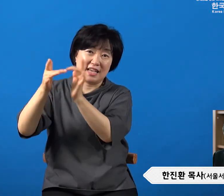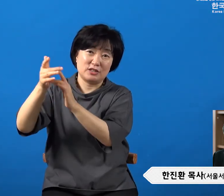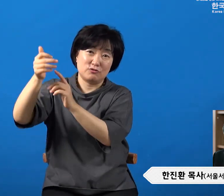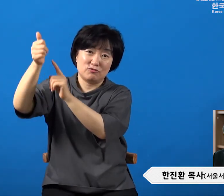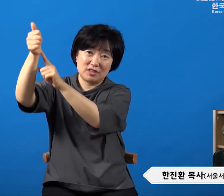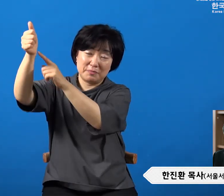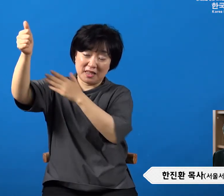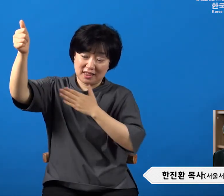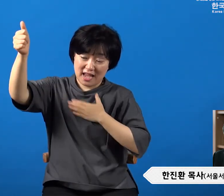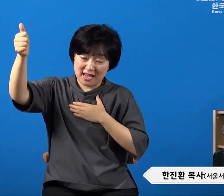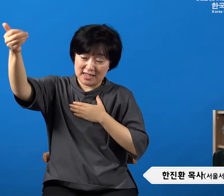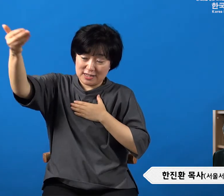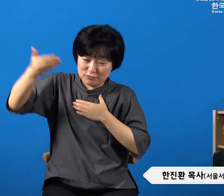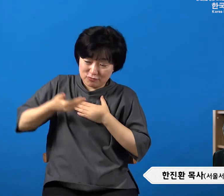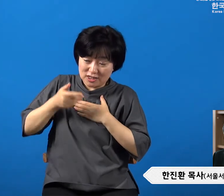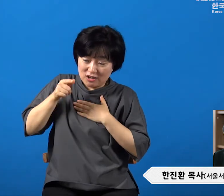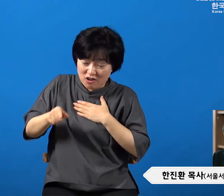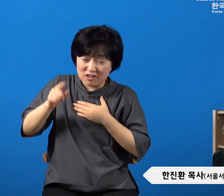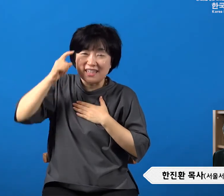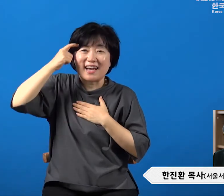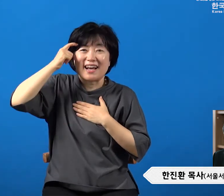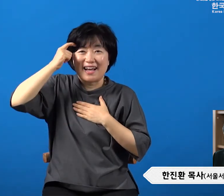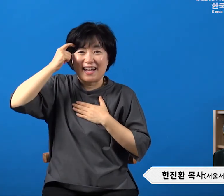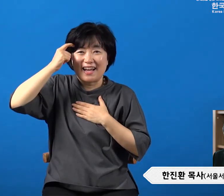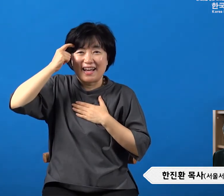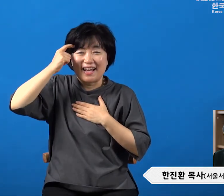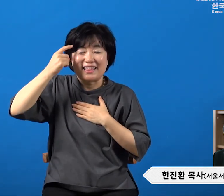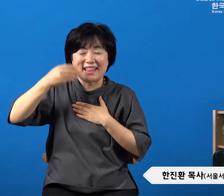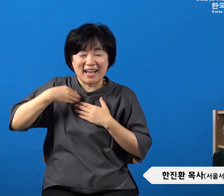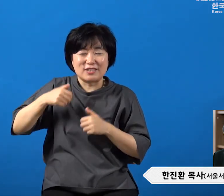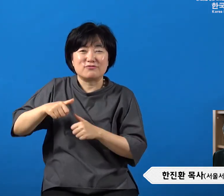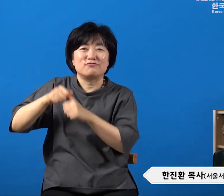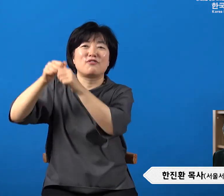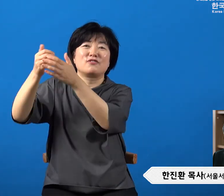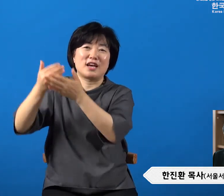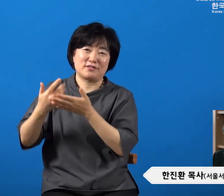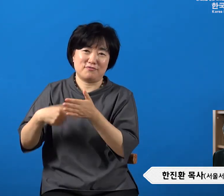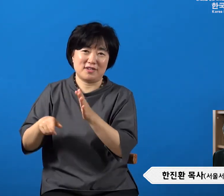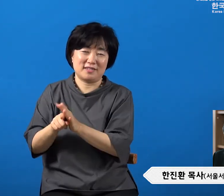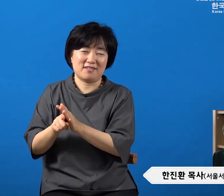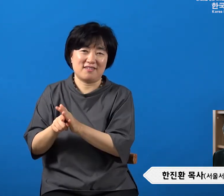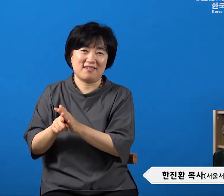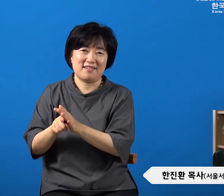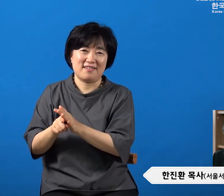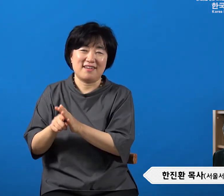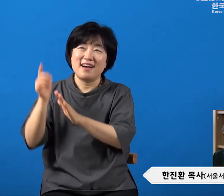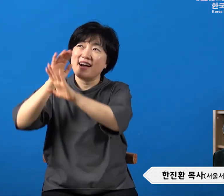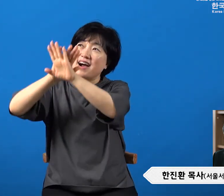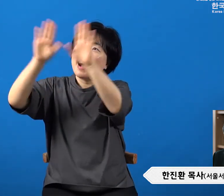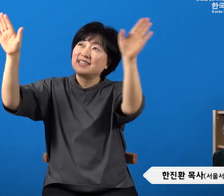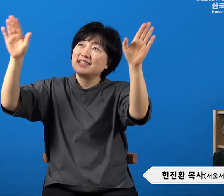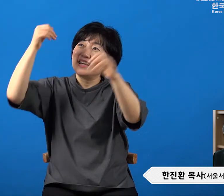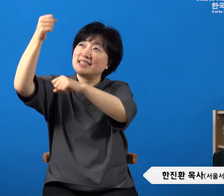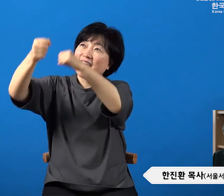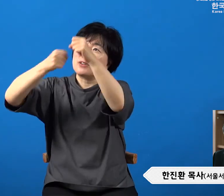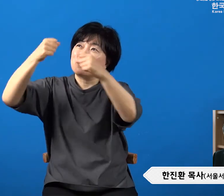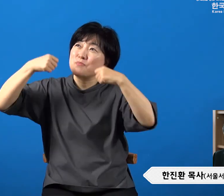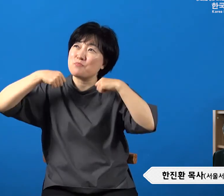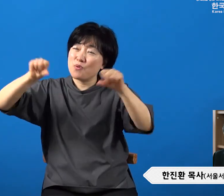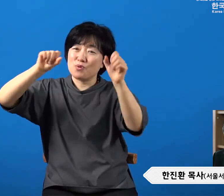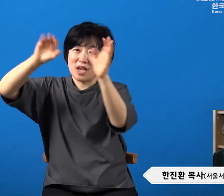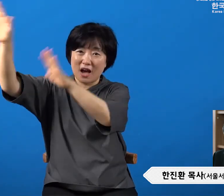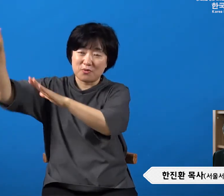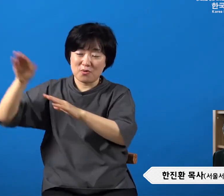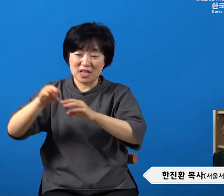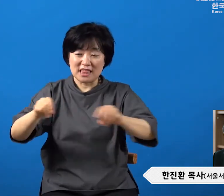예수님이 자기에게 해주신 것을 생각한 것이죠. 자기를 구원하기 위해서 예수님이 하늘의 자유를 포기하고